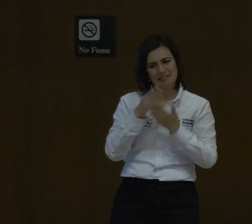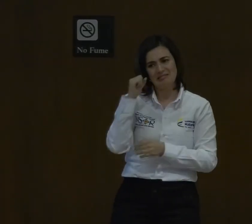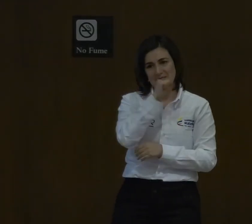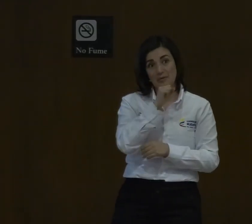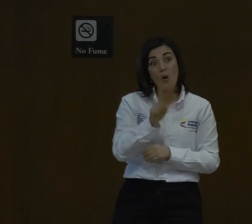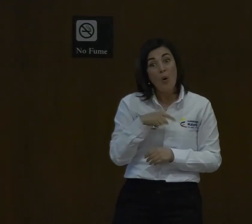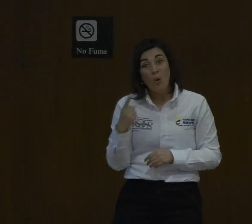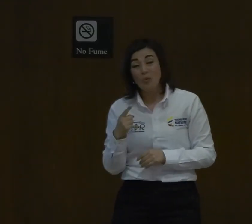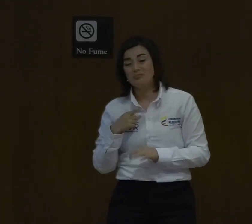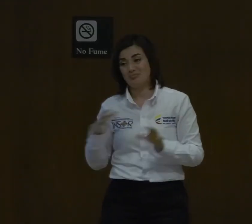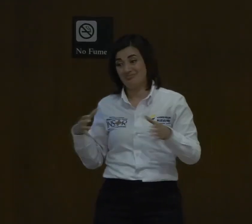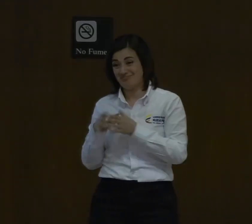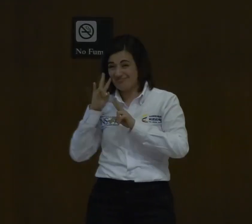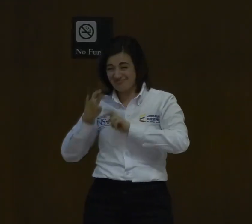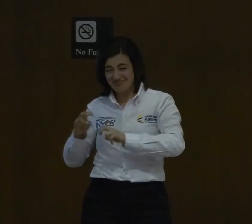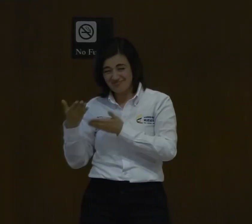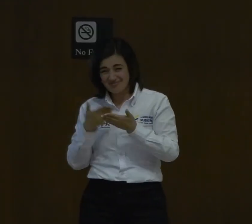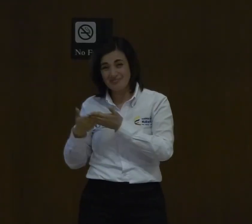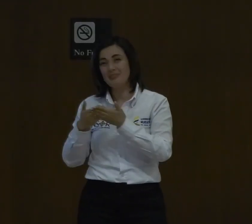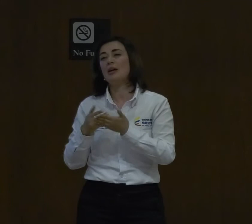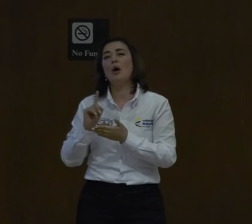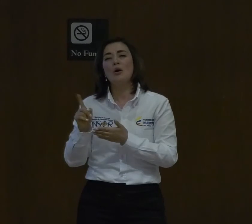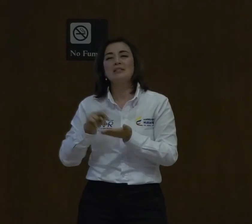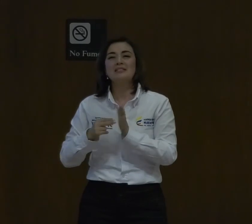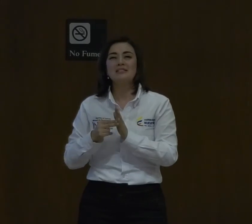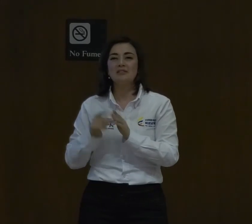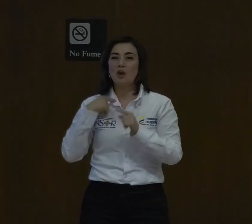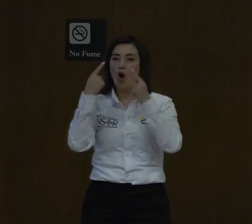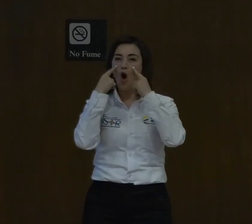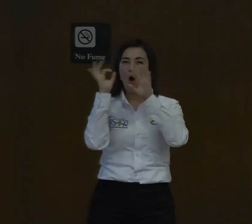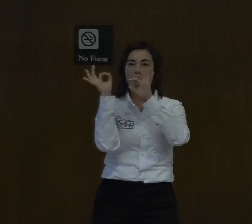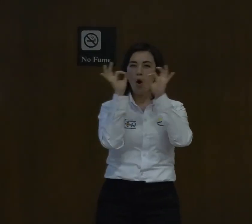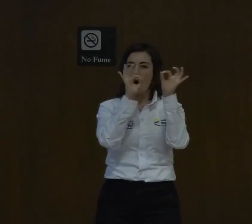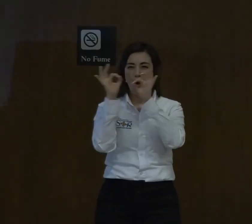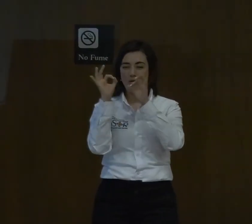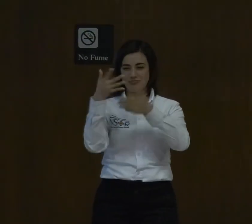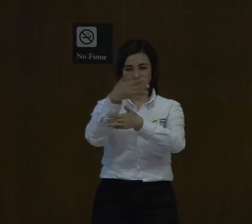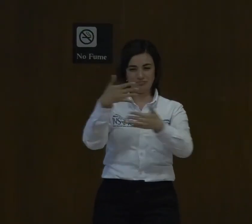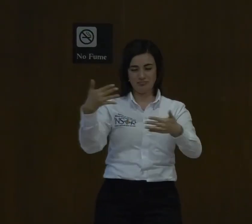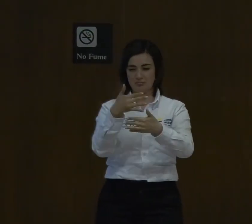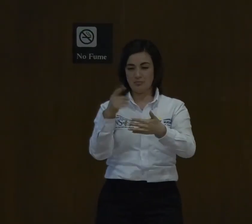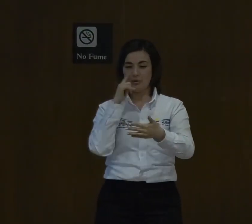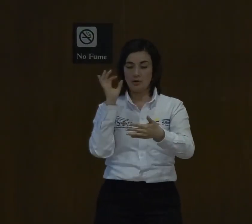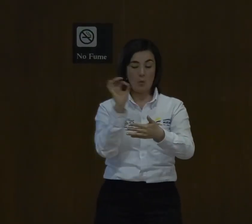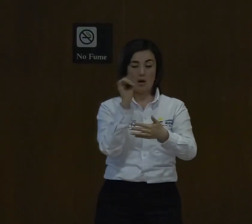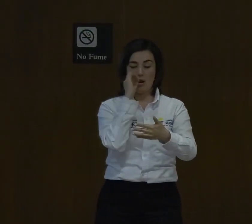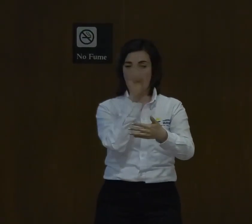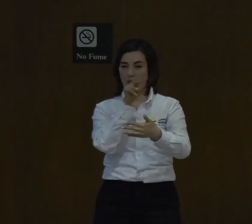hecho utilizando el movimiento ocular, o sea, que miran exactamente